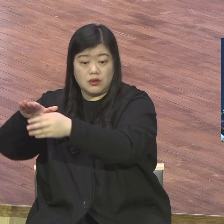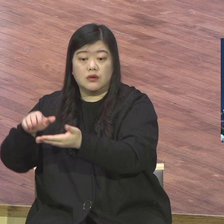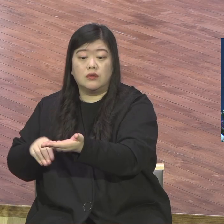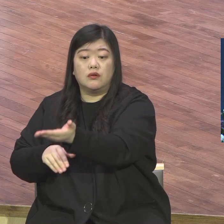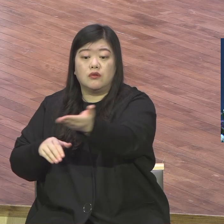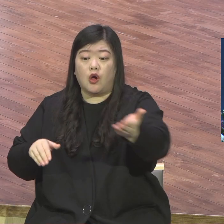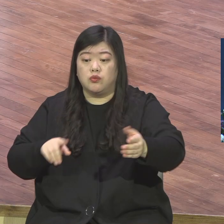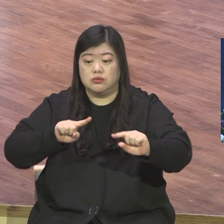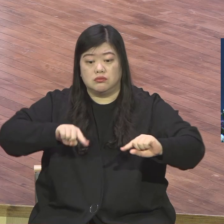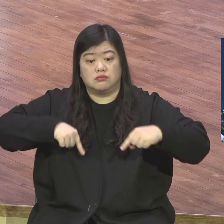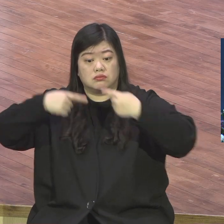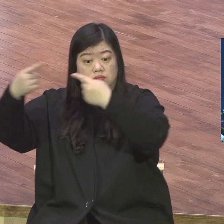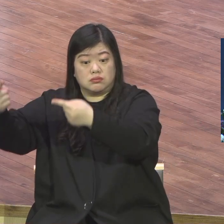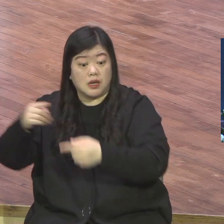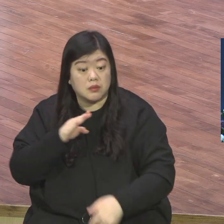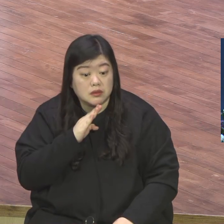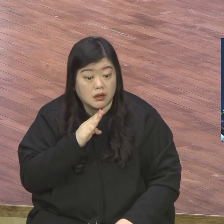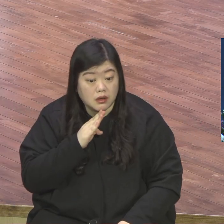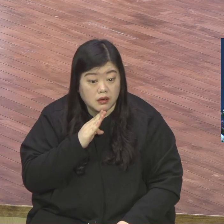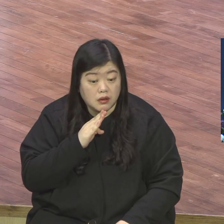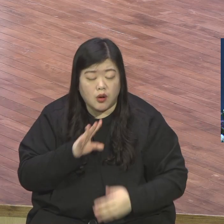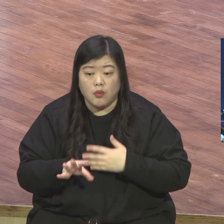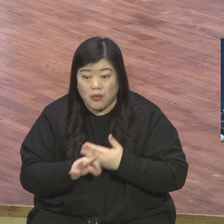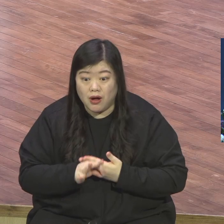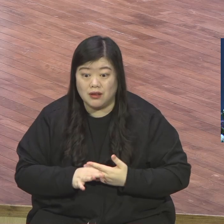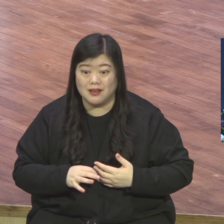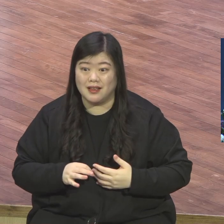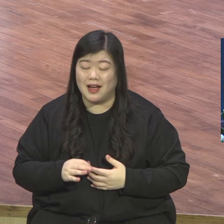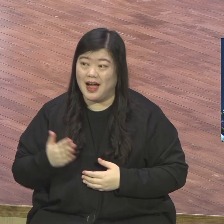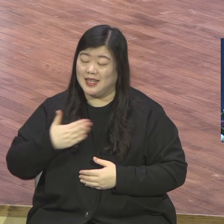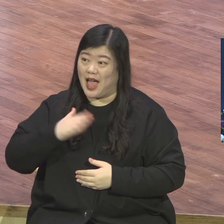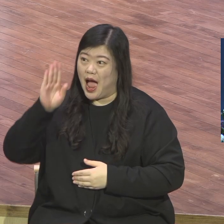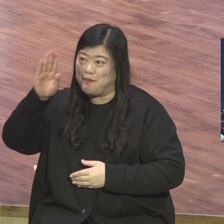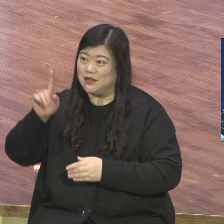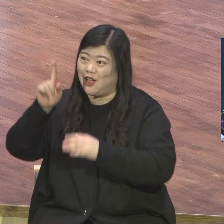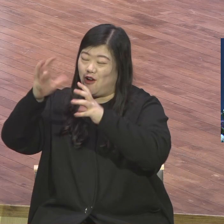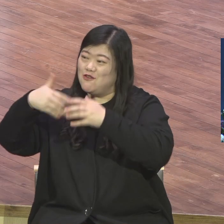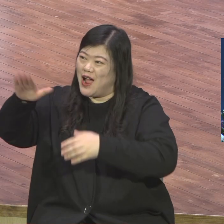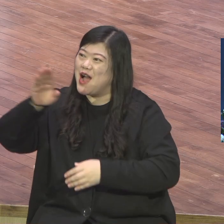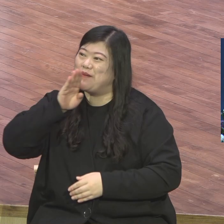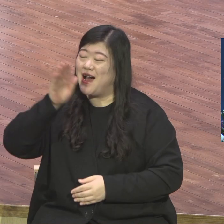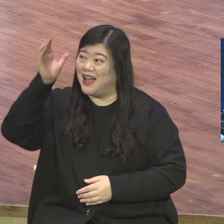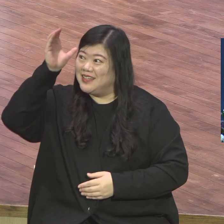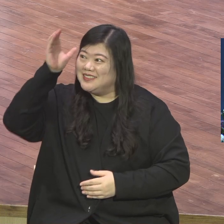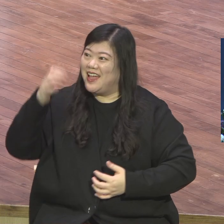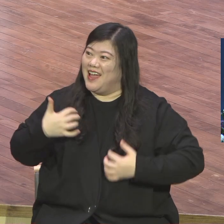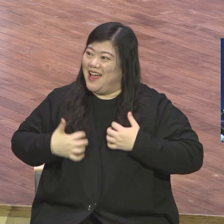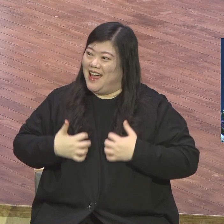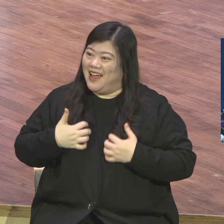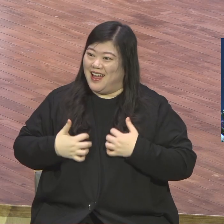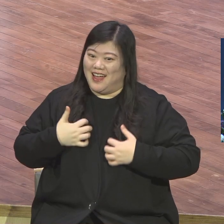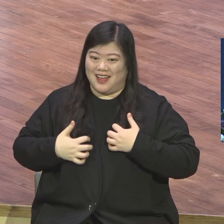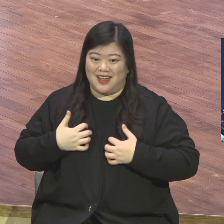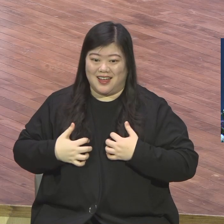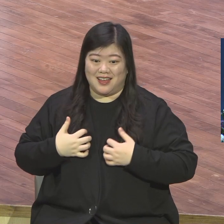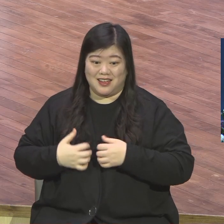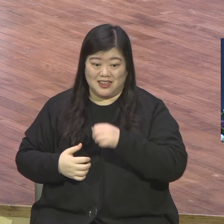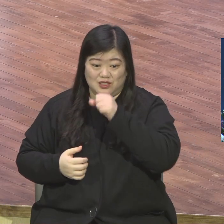찬양과 경배와 기쁨과 감격 속에 매일 잔치 축복이라 이것을 누리도록